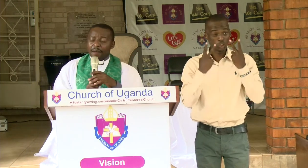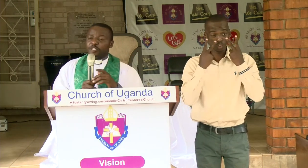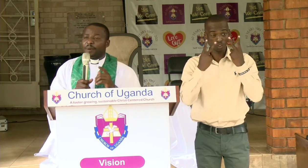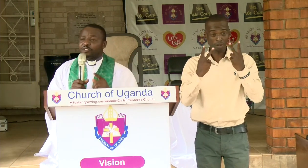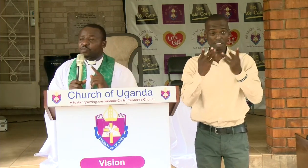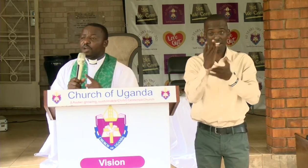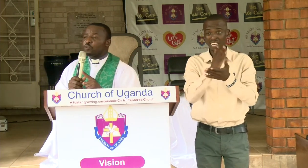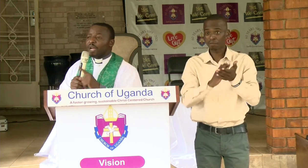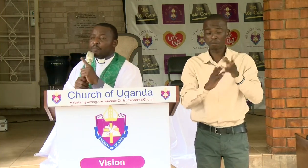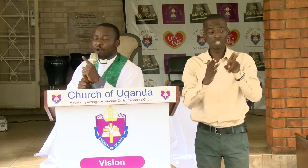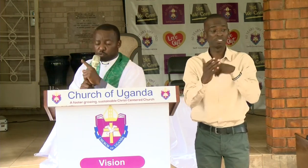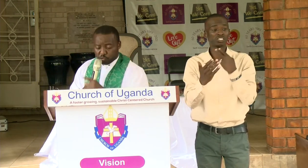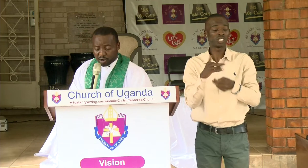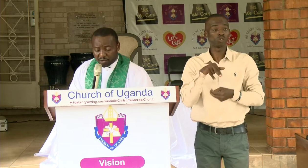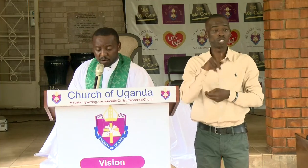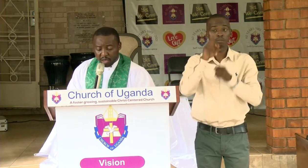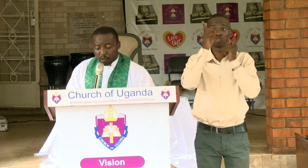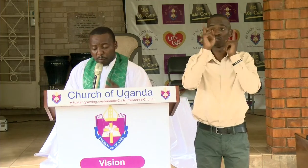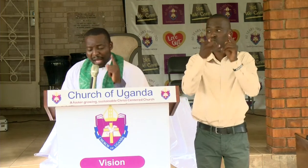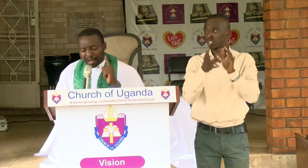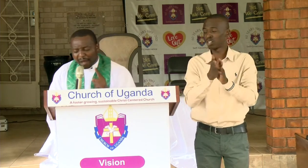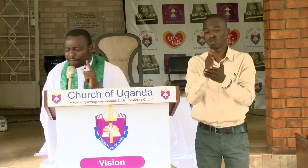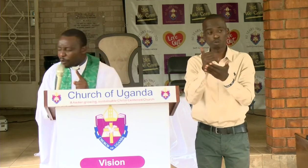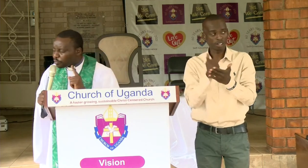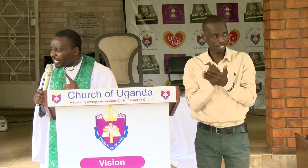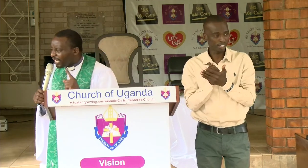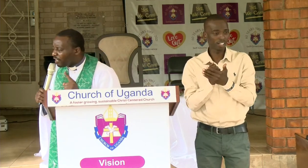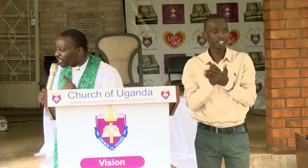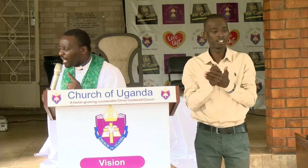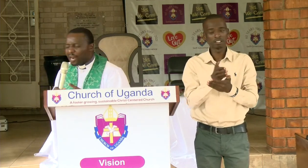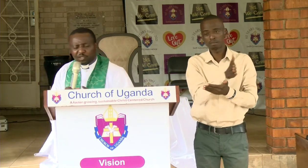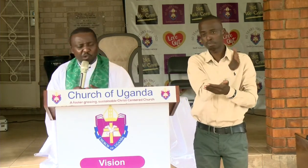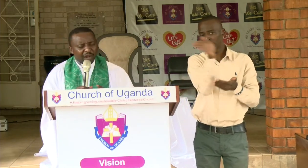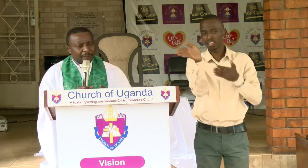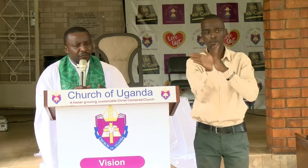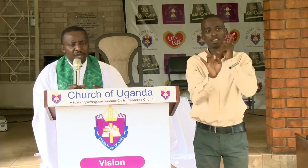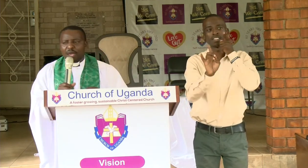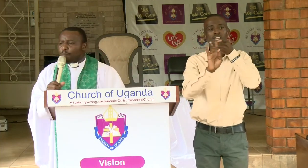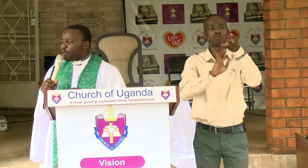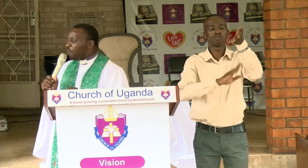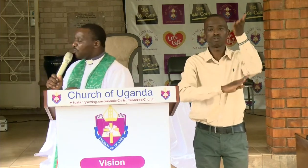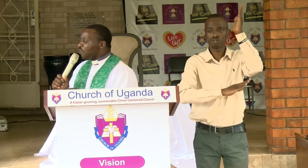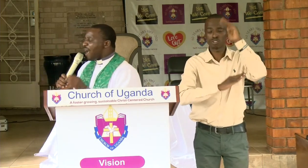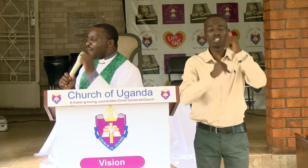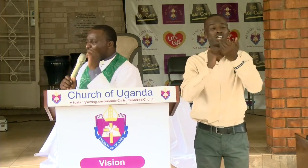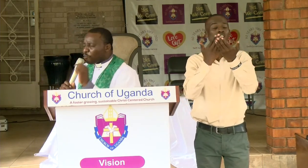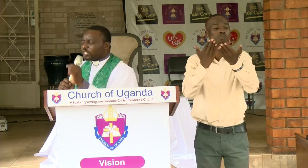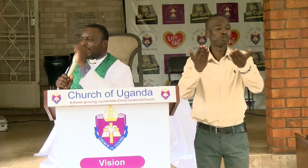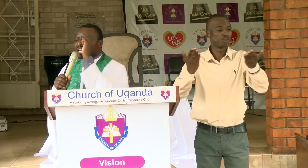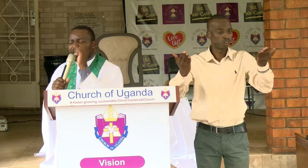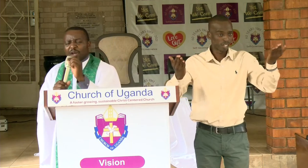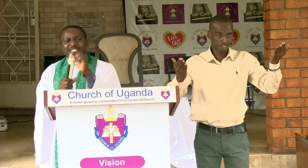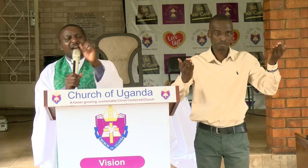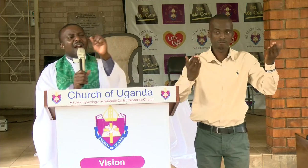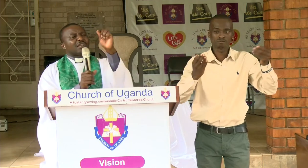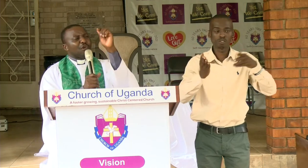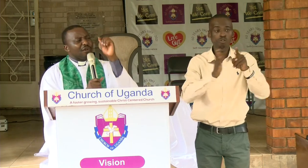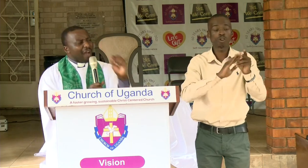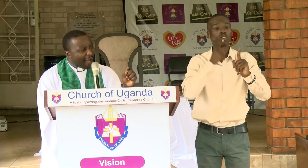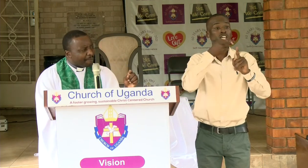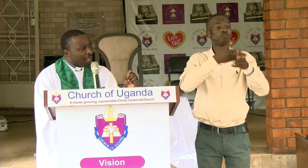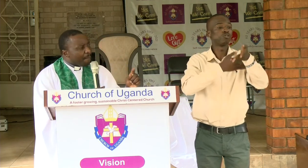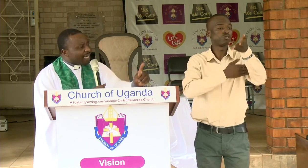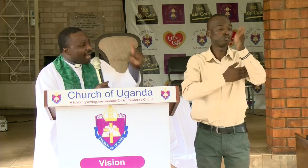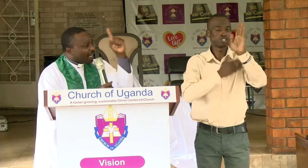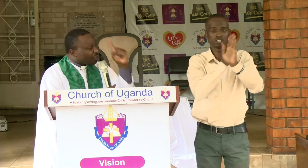olabanga n'abamu tebaasobola kutambula kutuukayo kubanga baava ku kigendererwa kya Katonda buli lwe tunaava ku kigendererwa kya